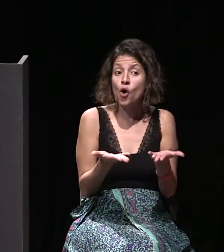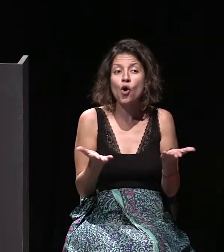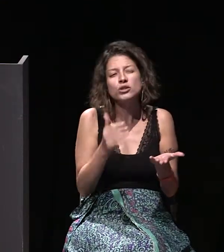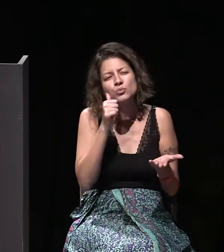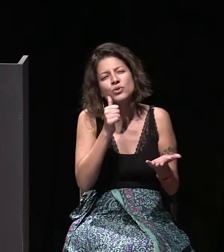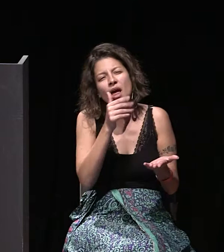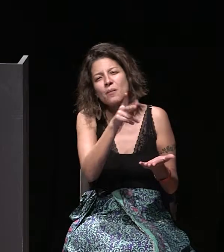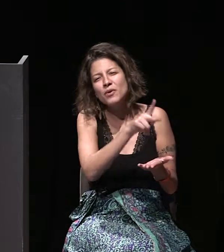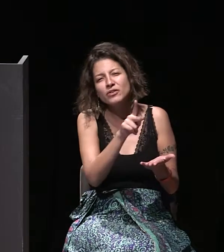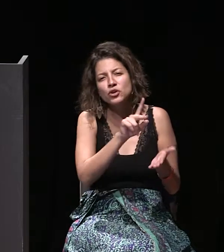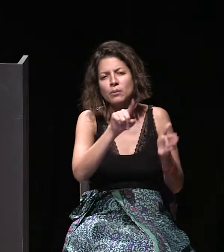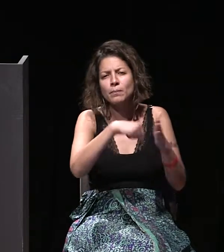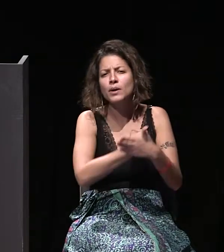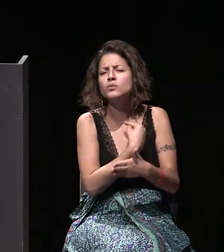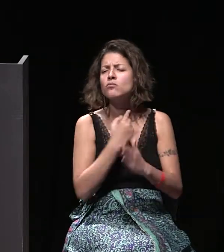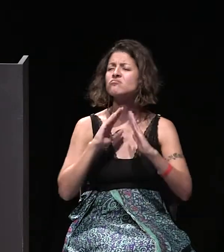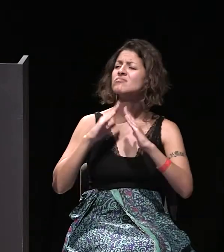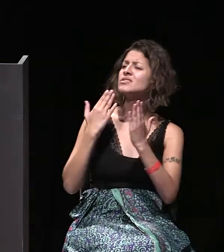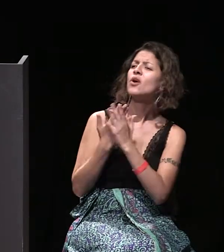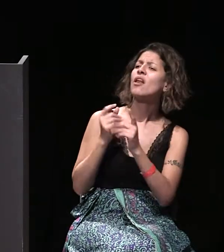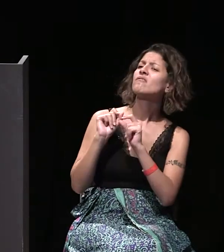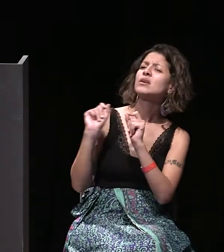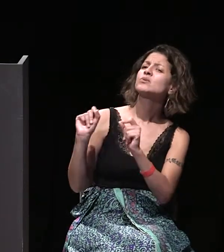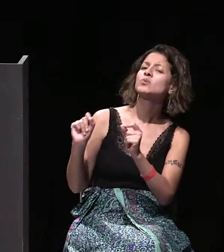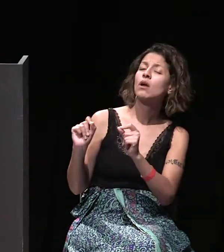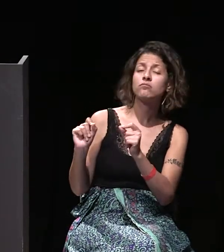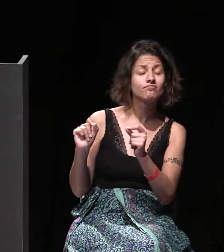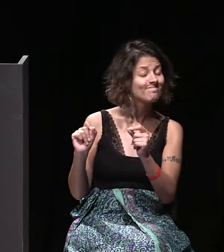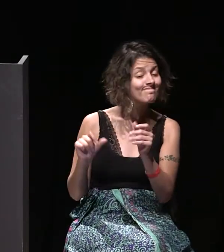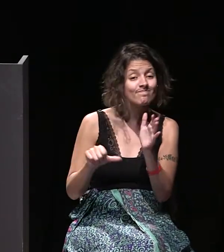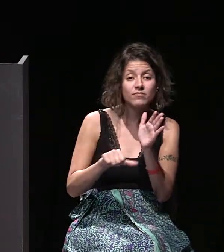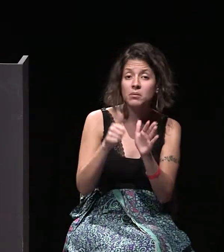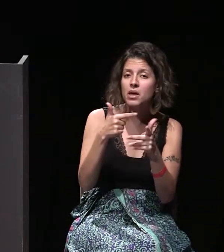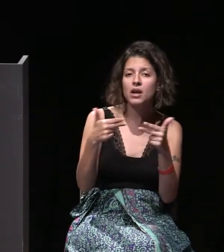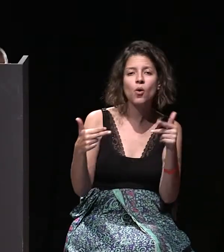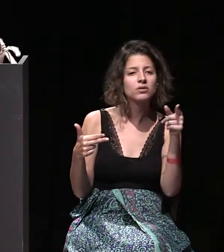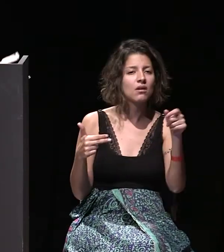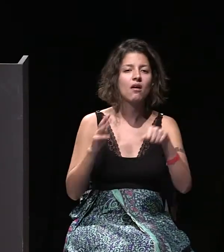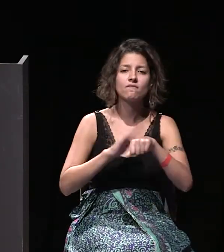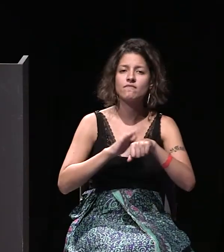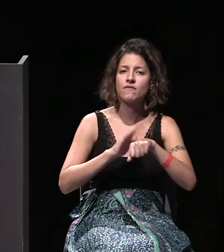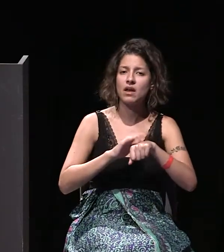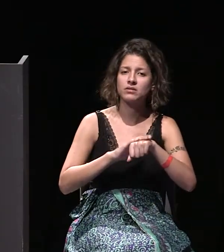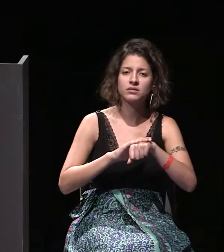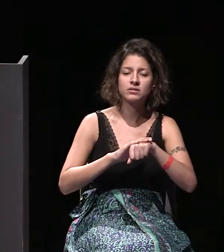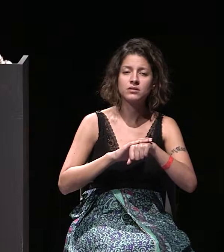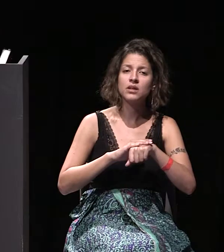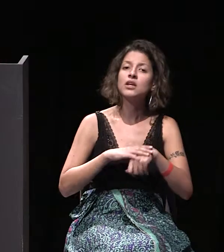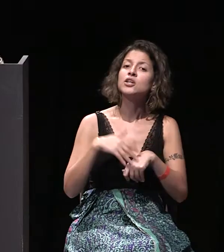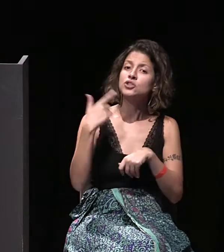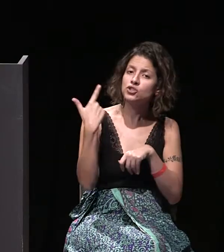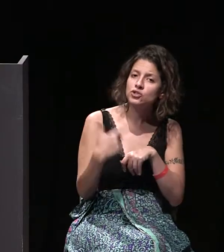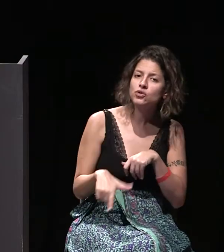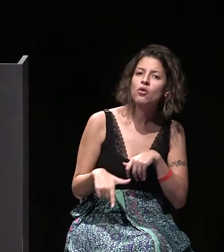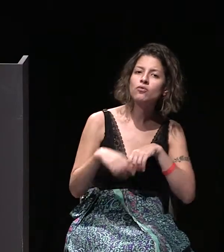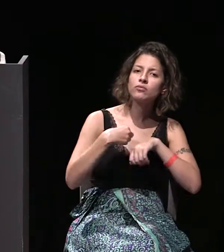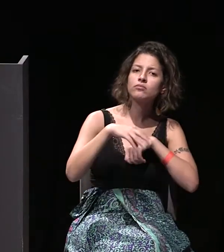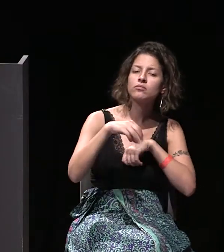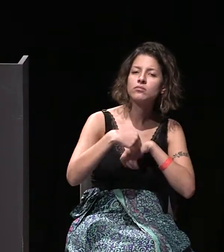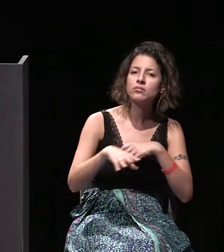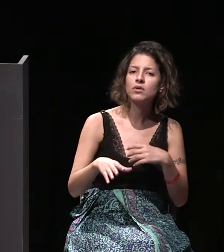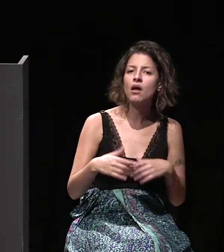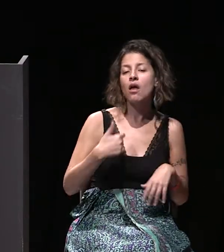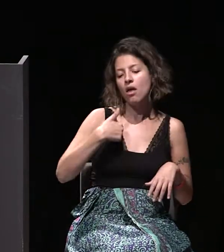né, e que podemos fazer na escola? A primeira coisa que a gente tem que fazer na escola é revisar essas visões. O que eu penso